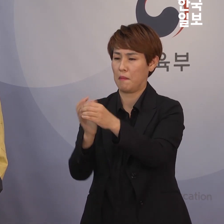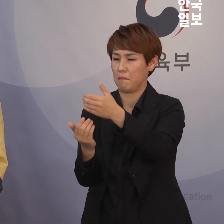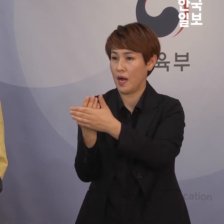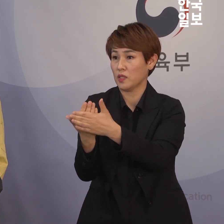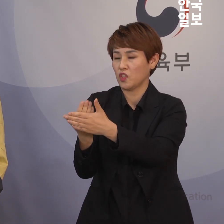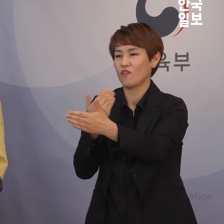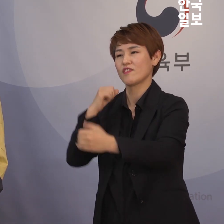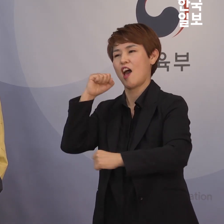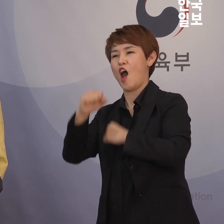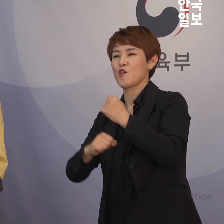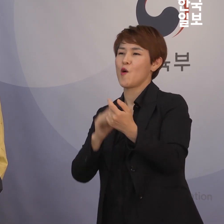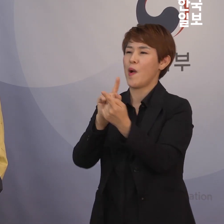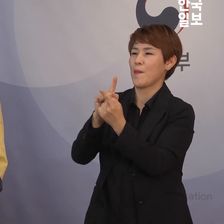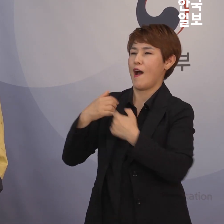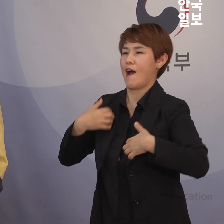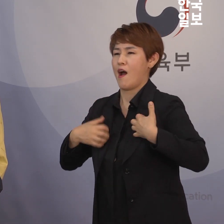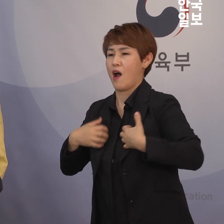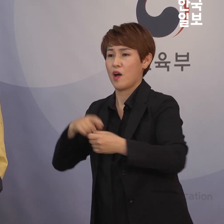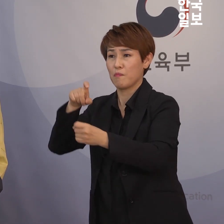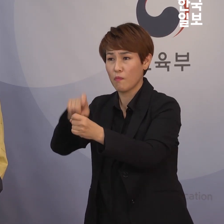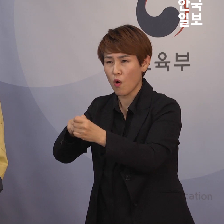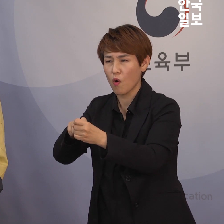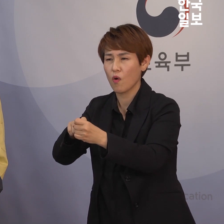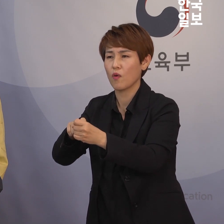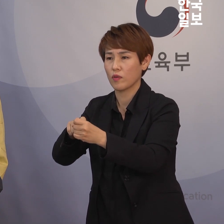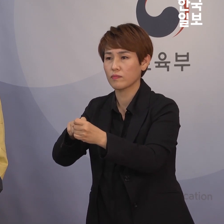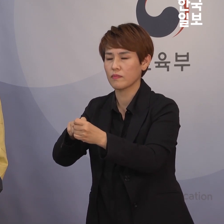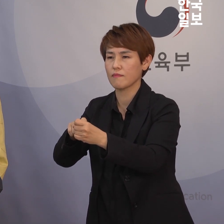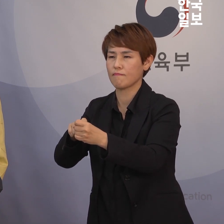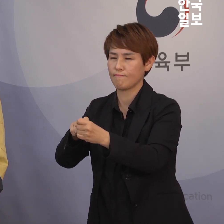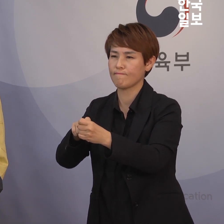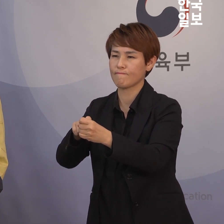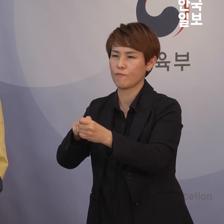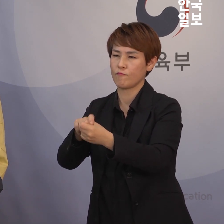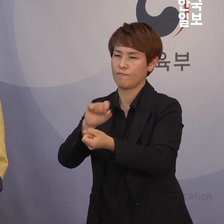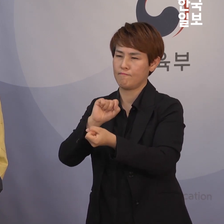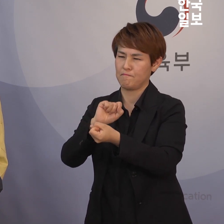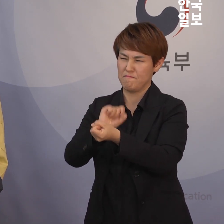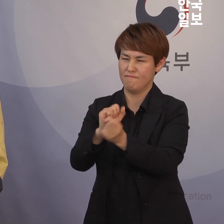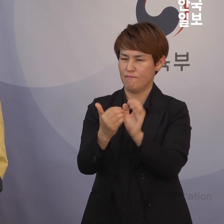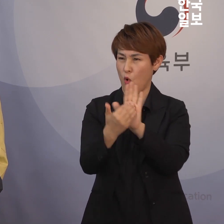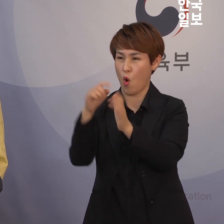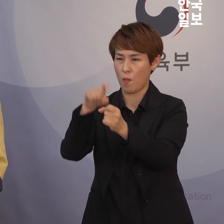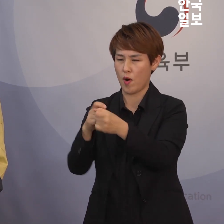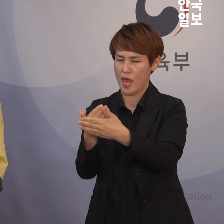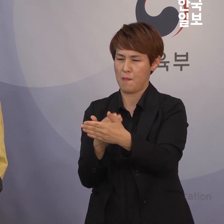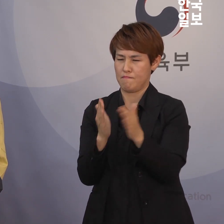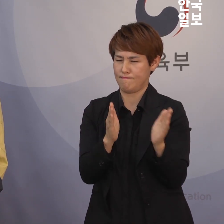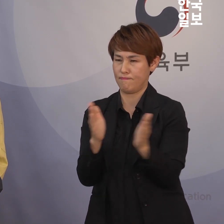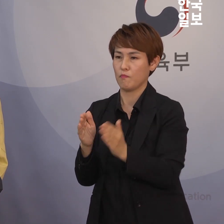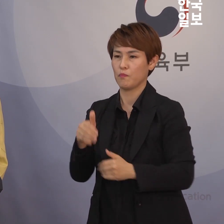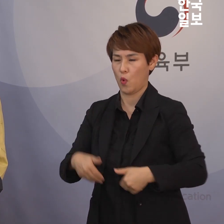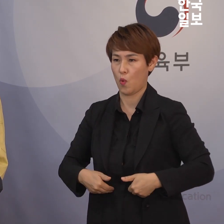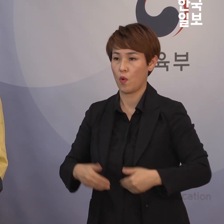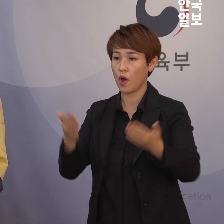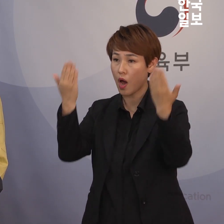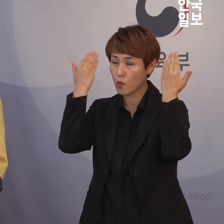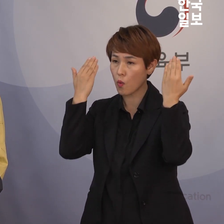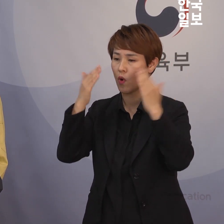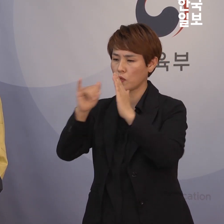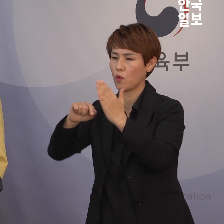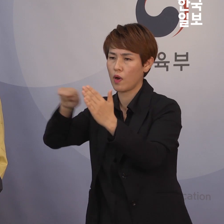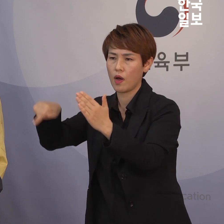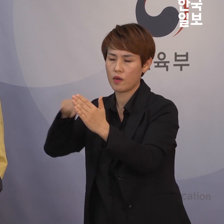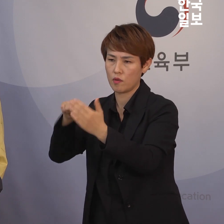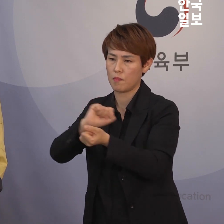활기찬 교실로 돌아가기 위해서는 당분간 과감한 예방 조치와 함께 학교와 가정 내에서